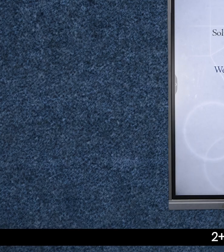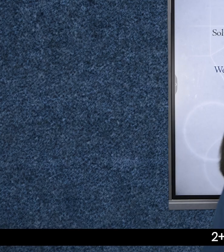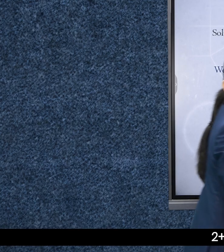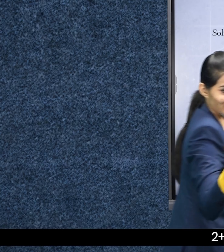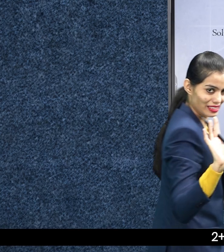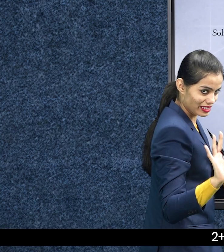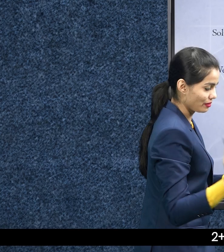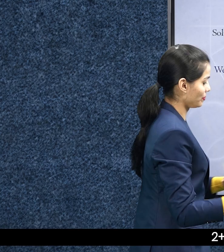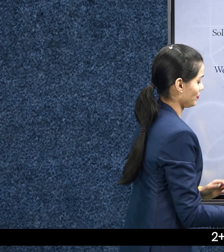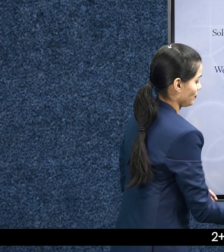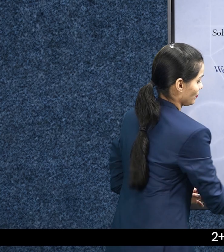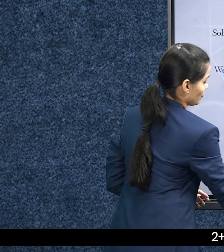28।